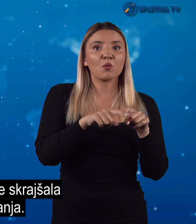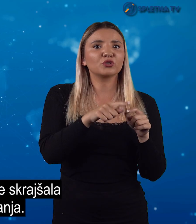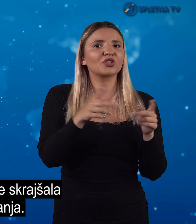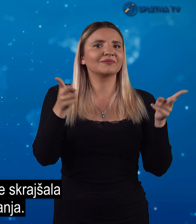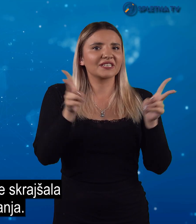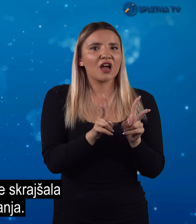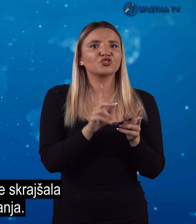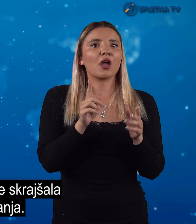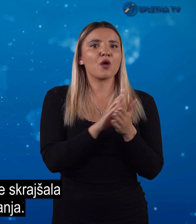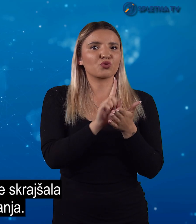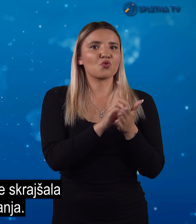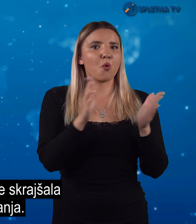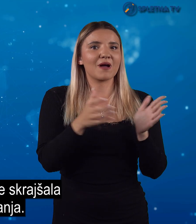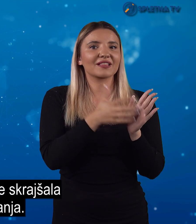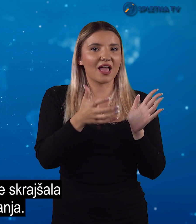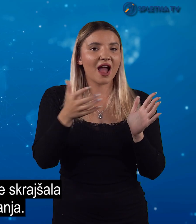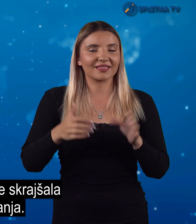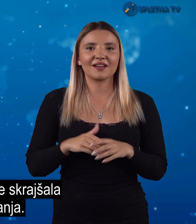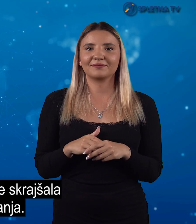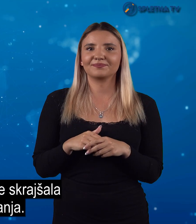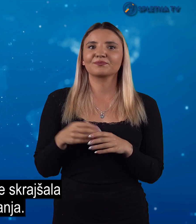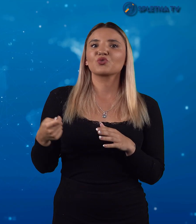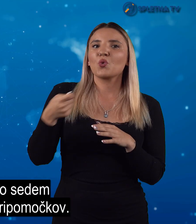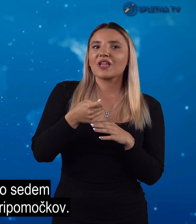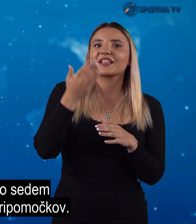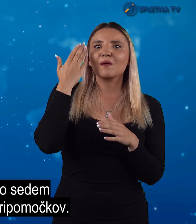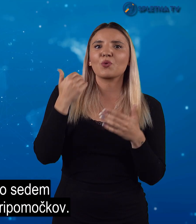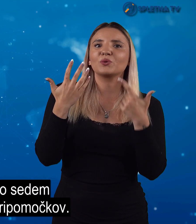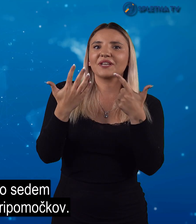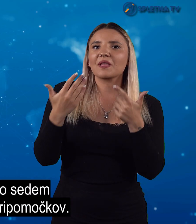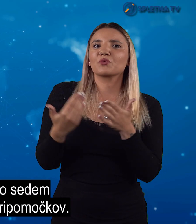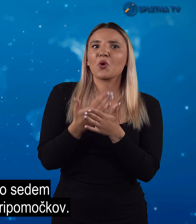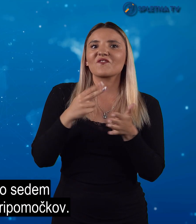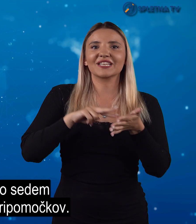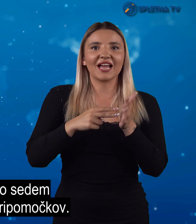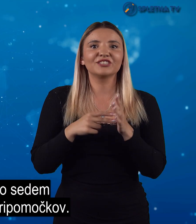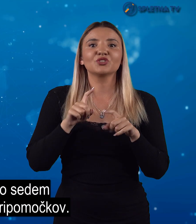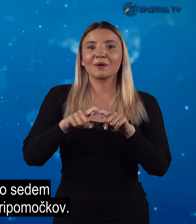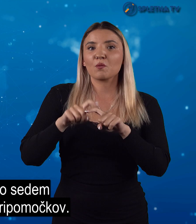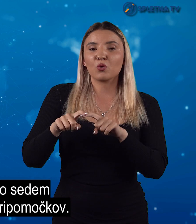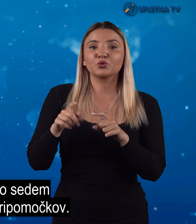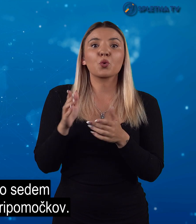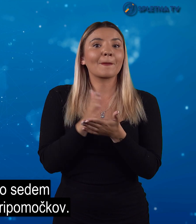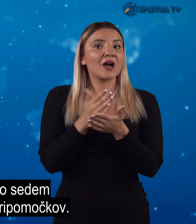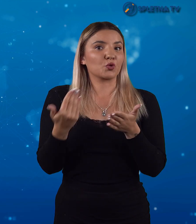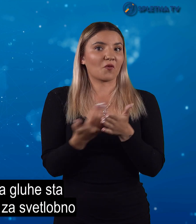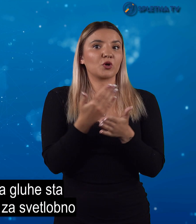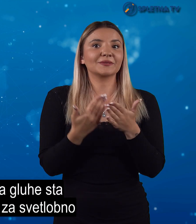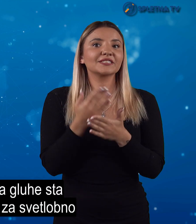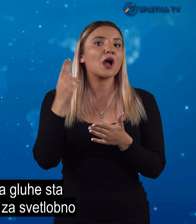se je skrajšala doba trajanja. Dodanih je bilo 7 novih tehničnih pripomočkov. Med